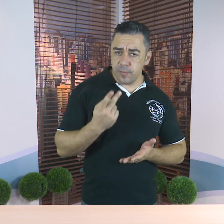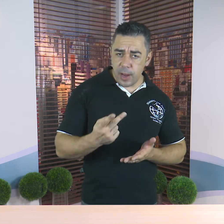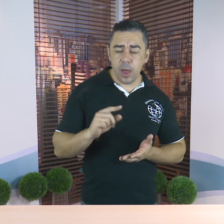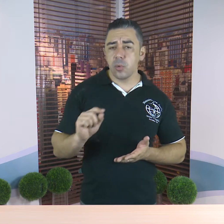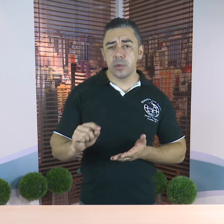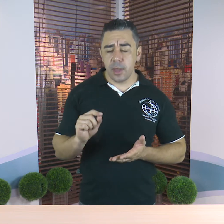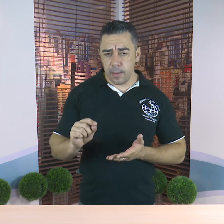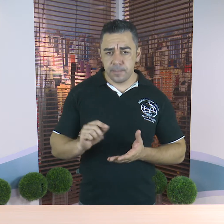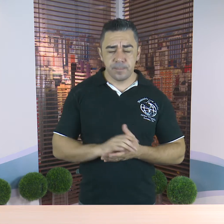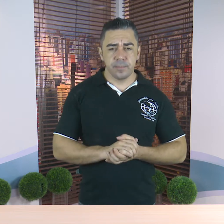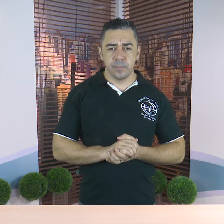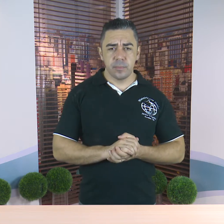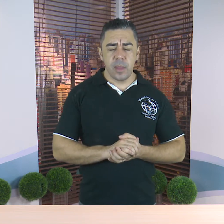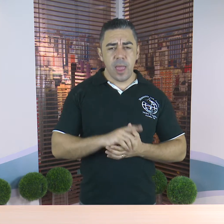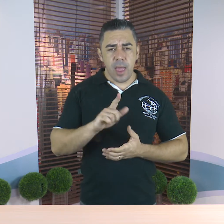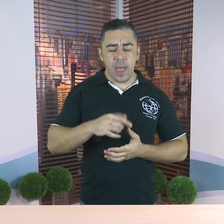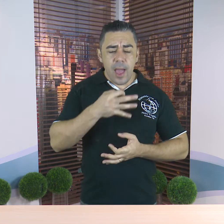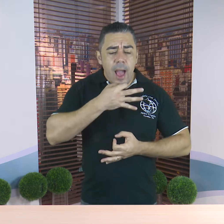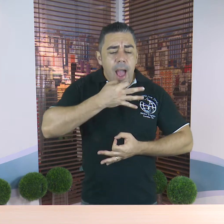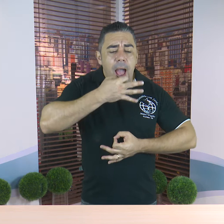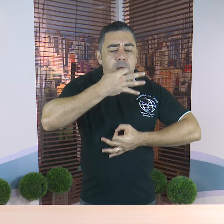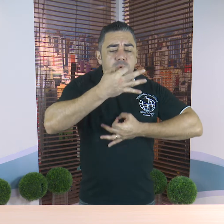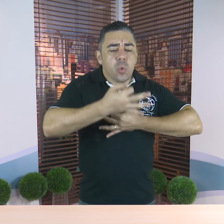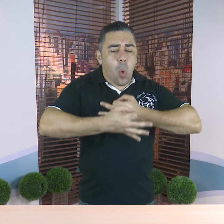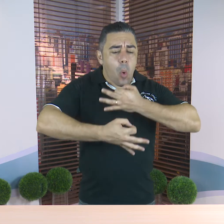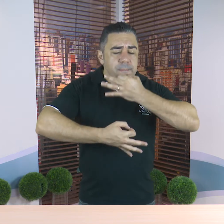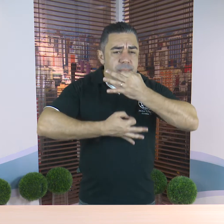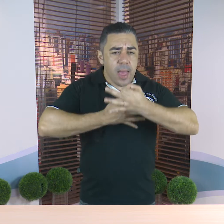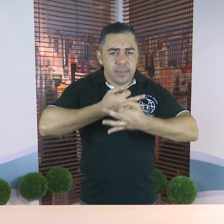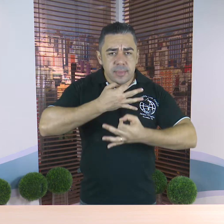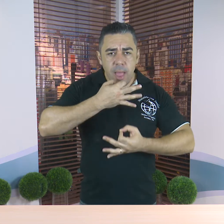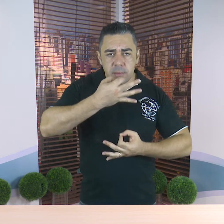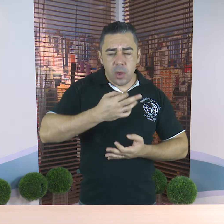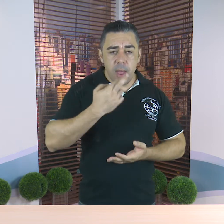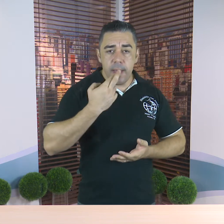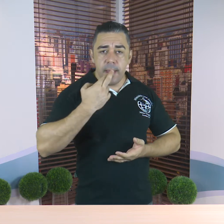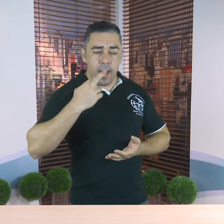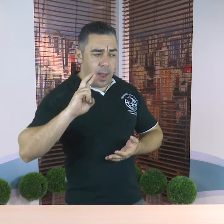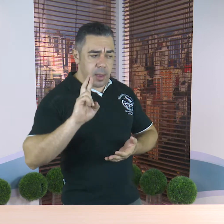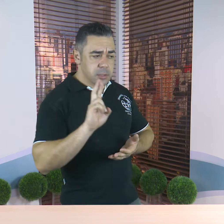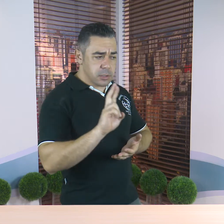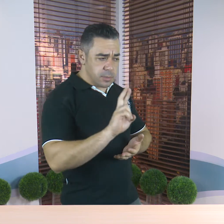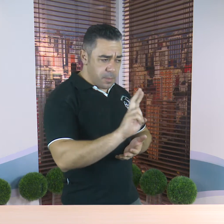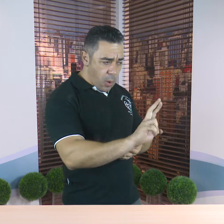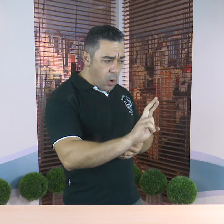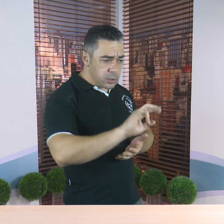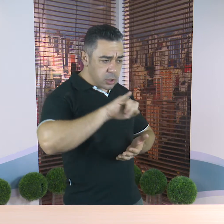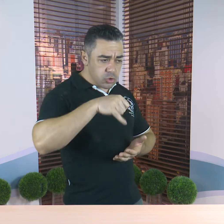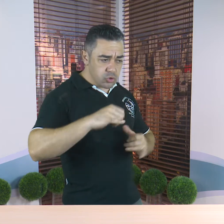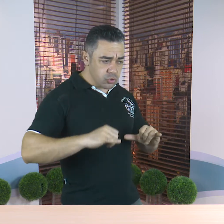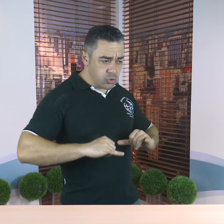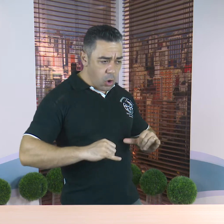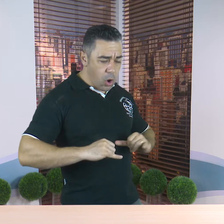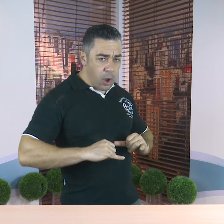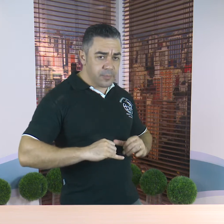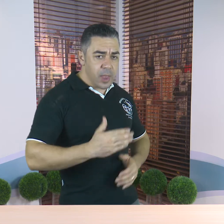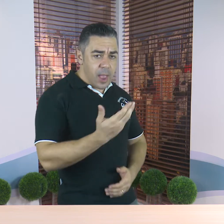em forma de argumentação, resposta de Jó, réplica do amigo e tréplica, que é uma